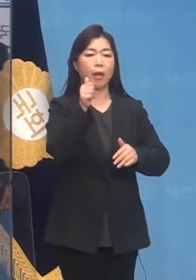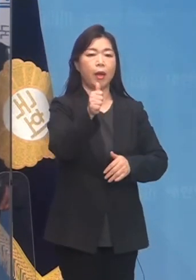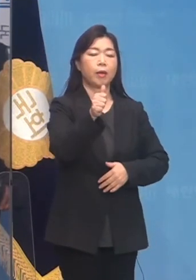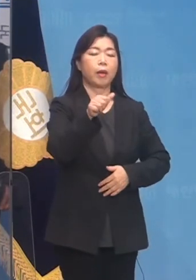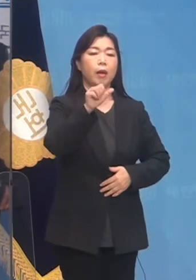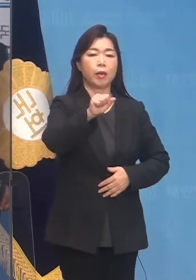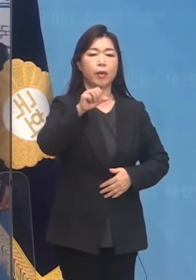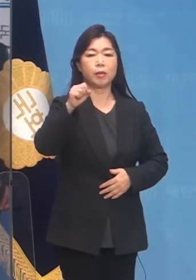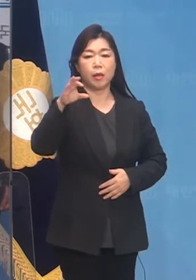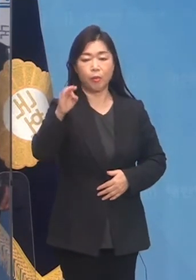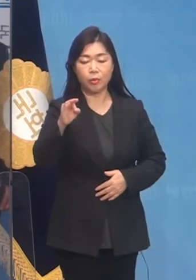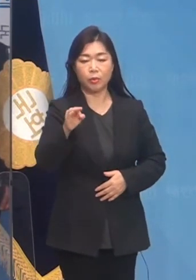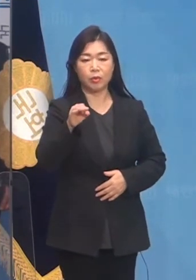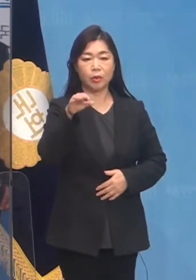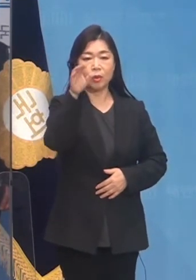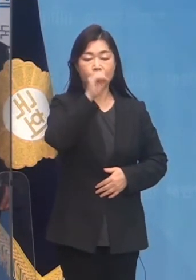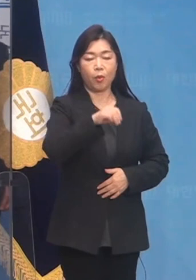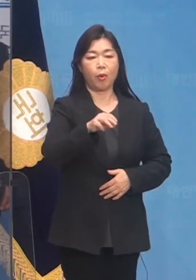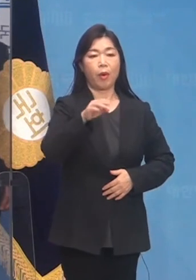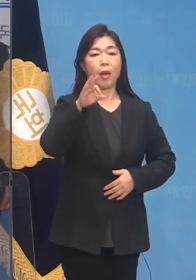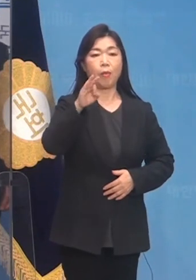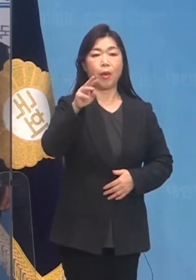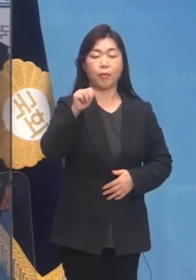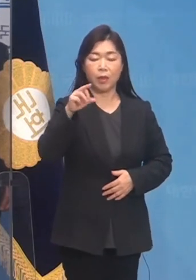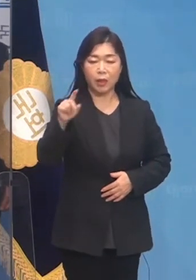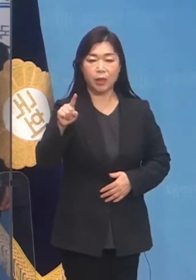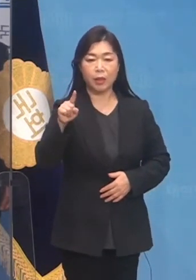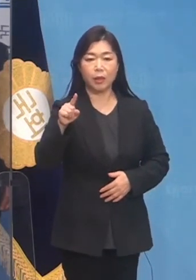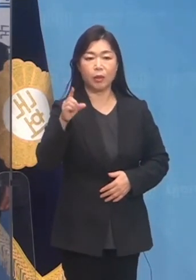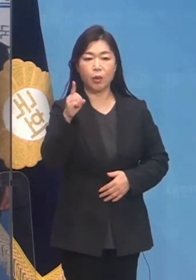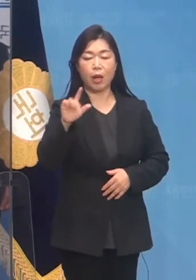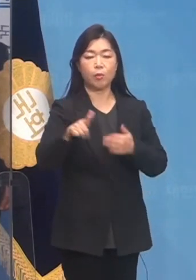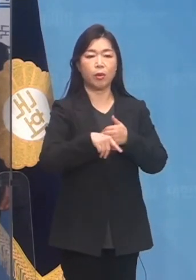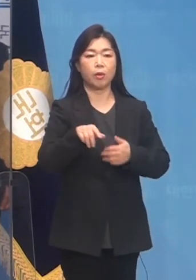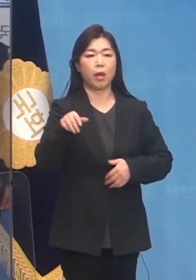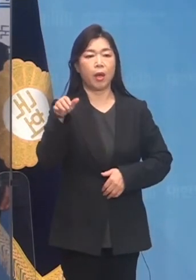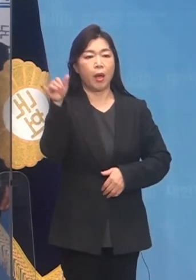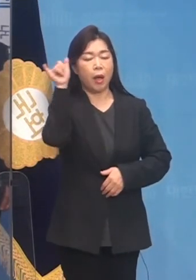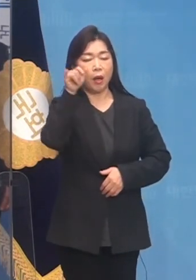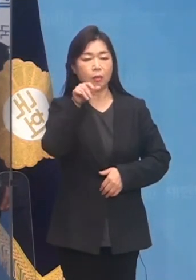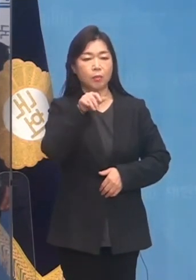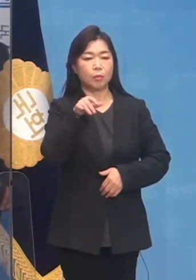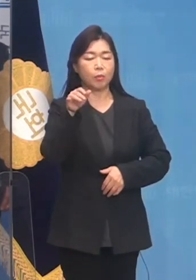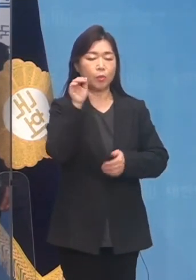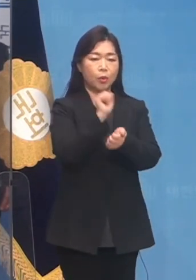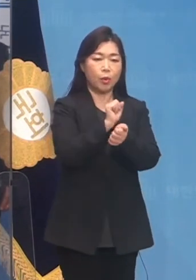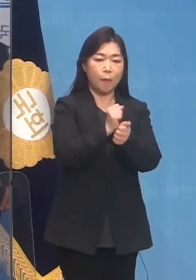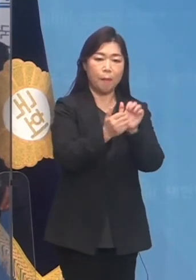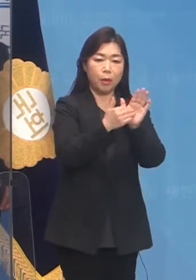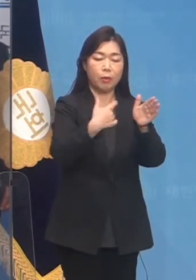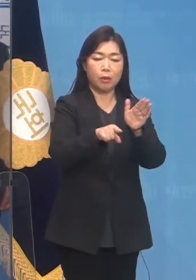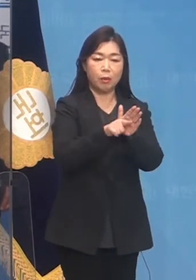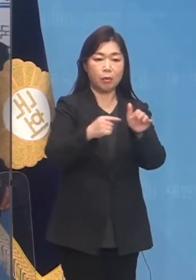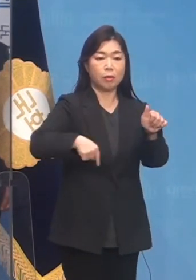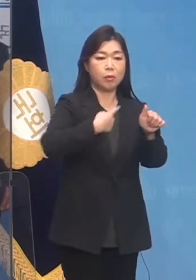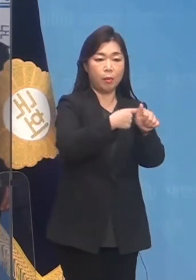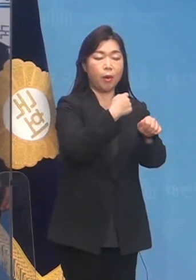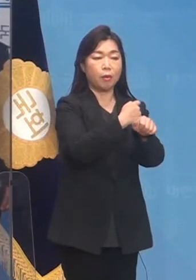아프리카 대장병이라든가 구제, FMD 또는 AI를 막기 위해서 참여하는 방역,